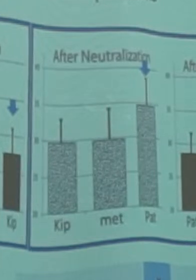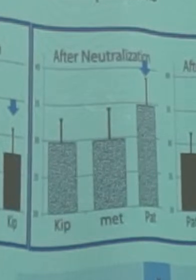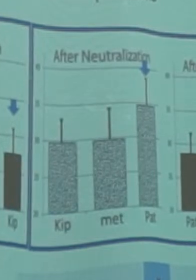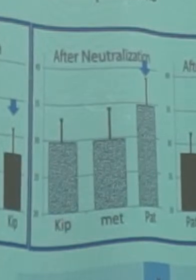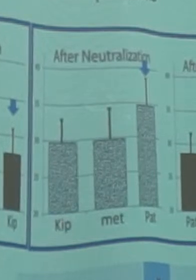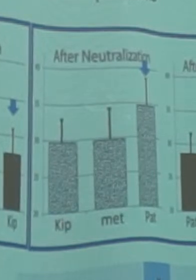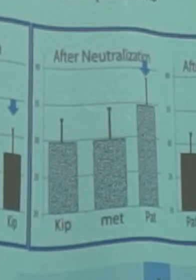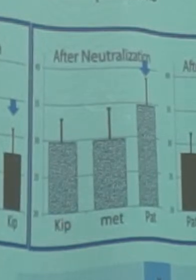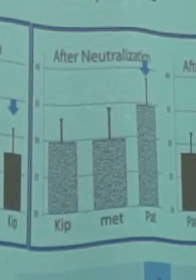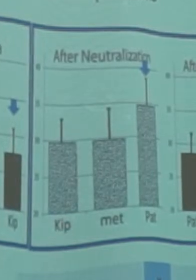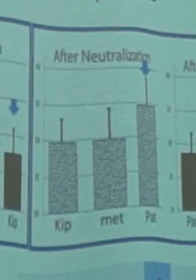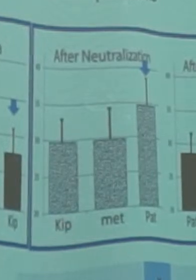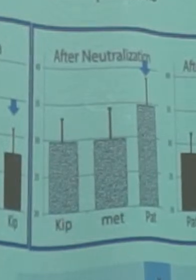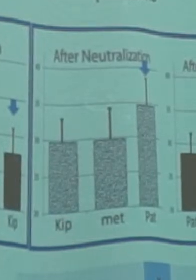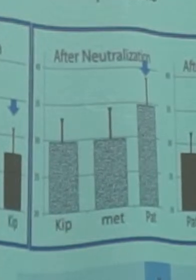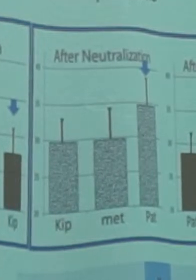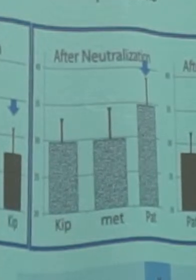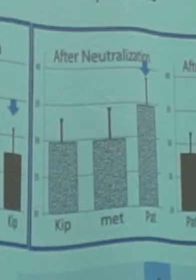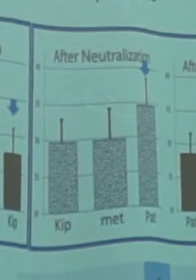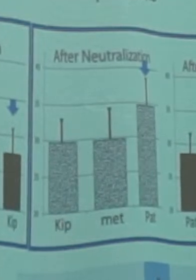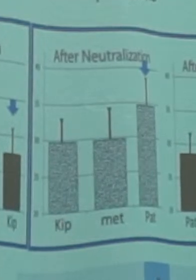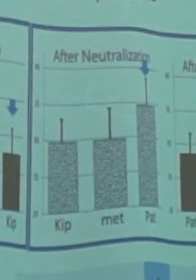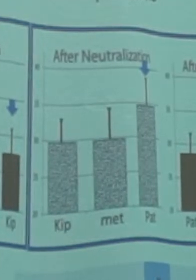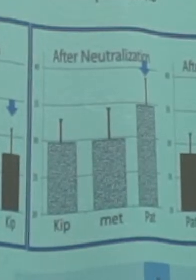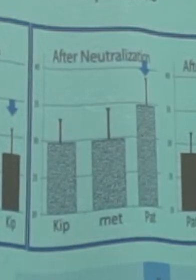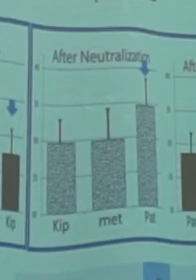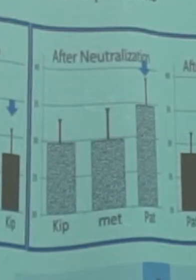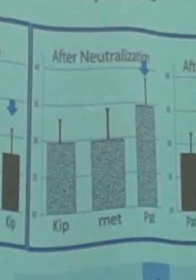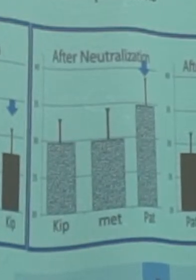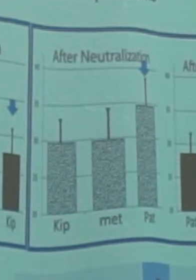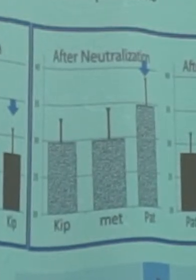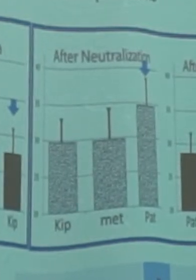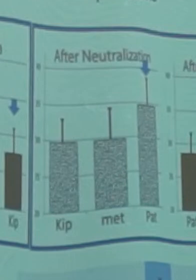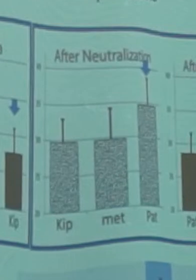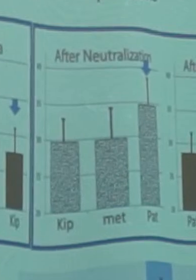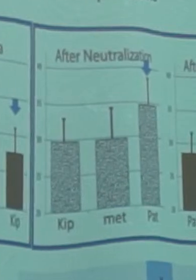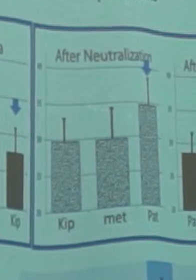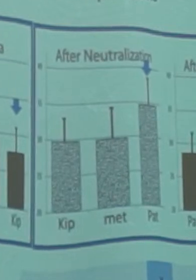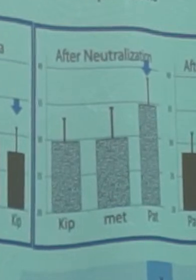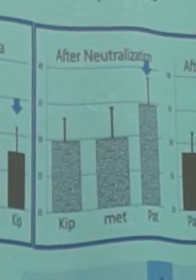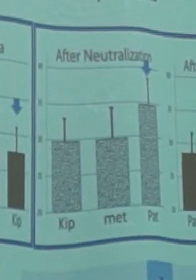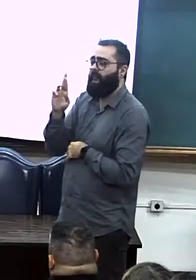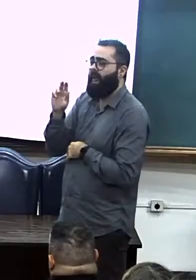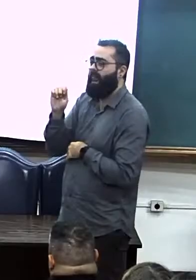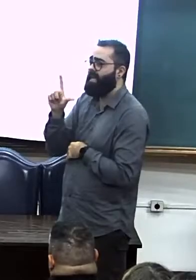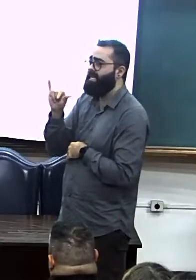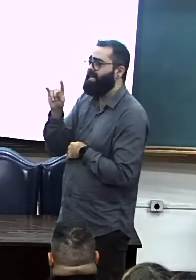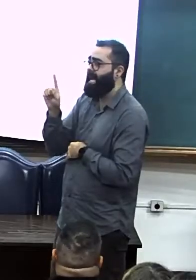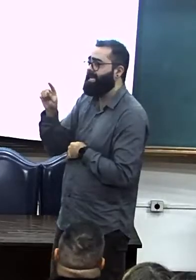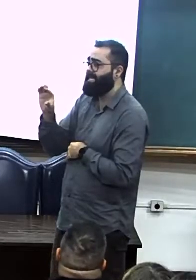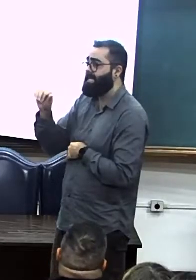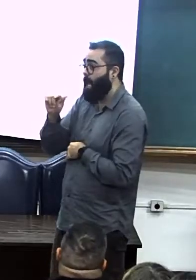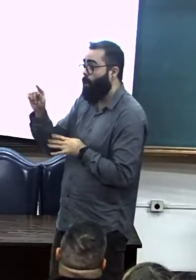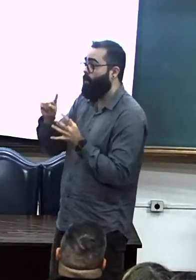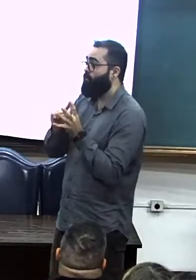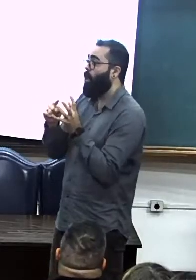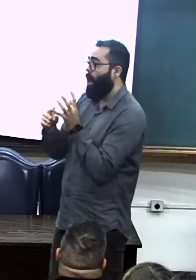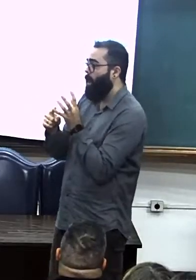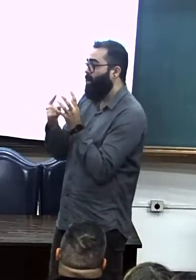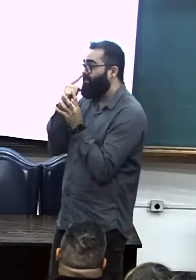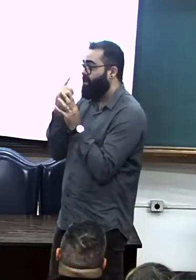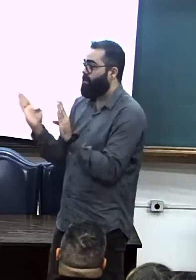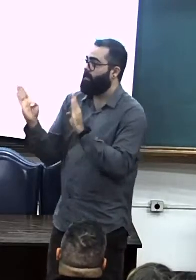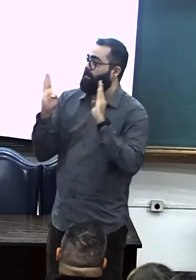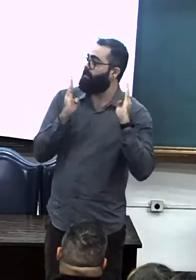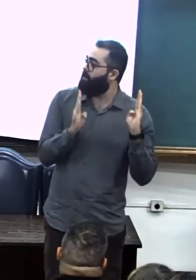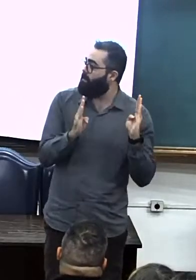métrica. Se a gente neutraliza a vogal, como a gente vê nos histogramas ali à direita, né?